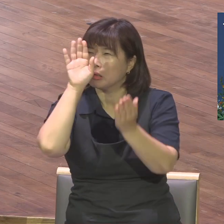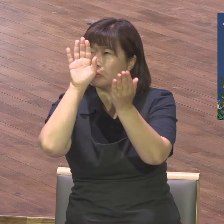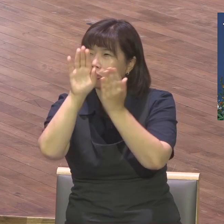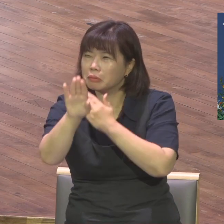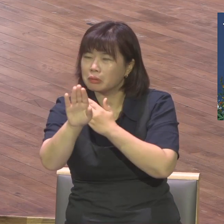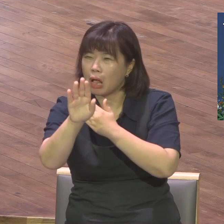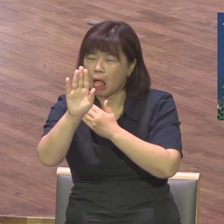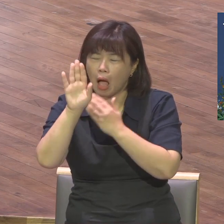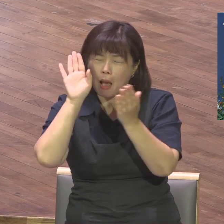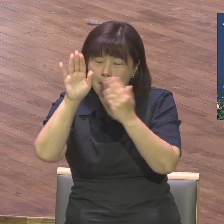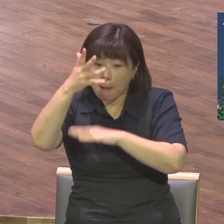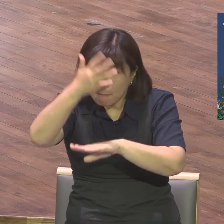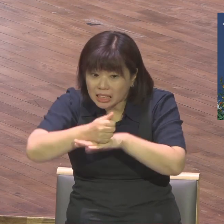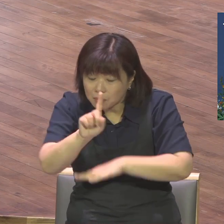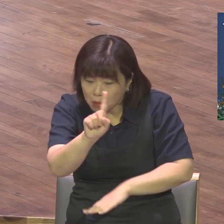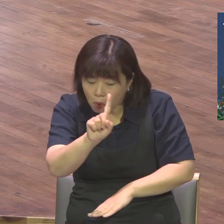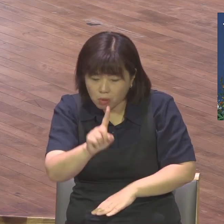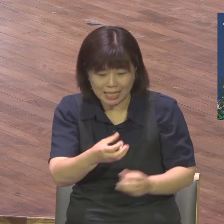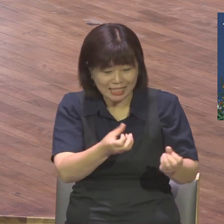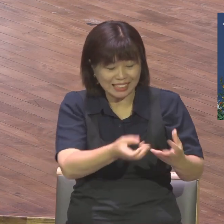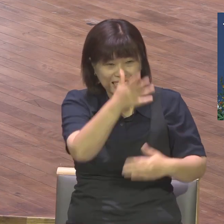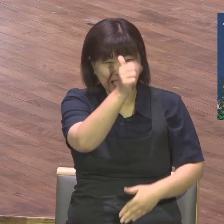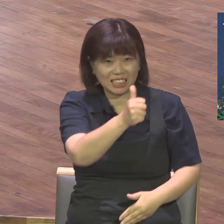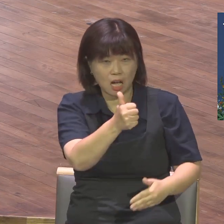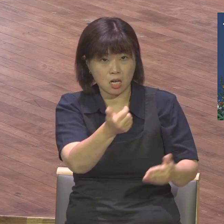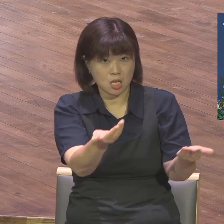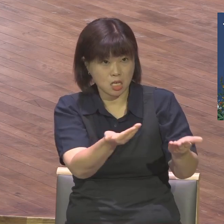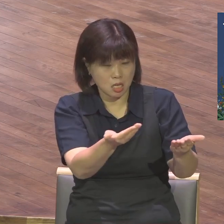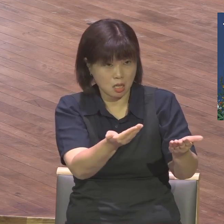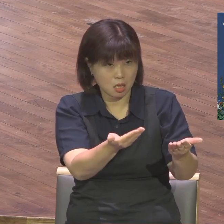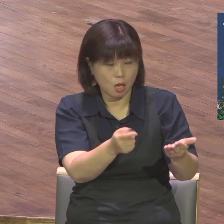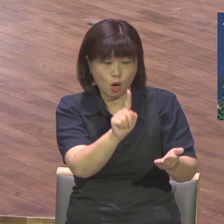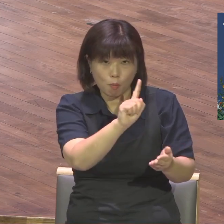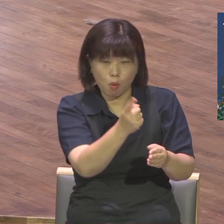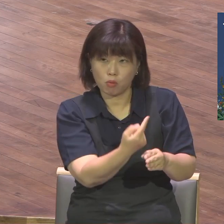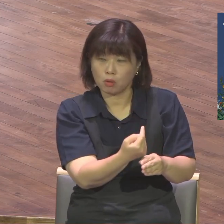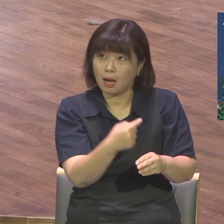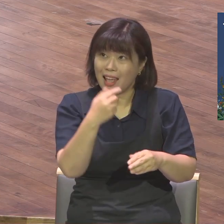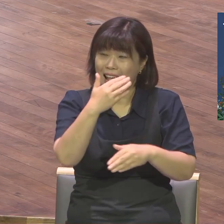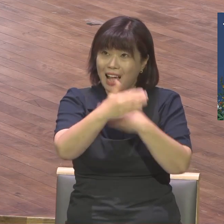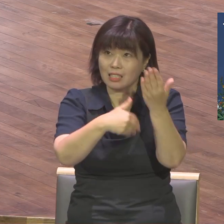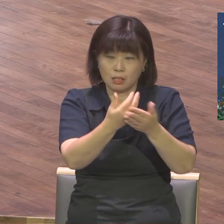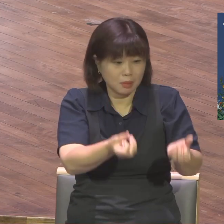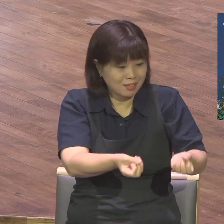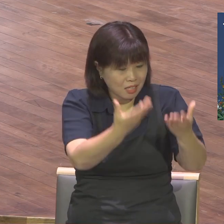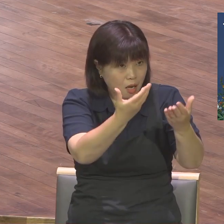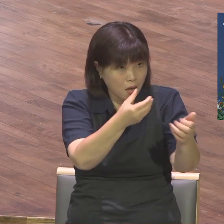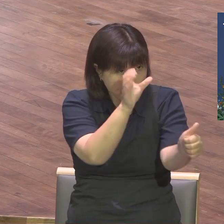자기가 직접 하려다가 여호와의 징계를 받아 문둥병자가 되어버렸어요.